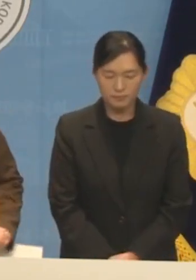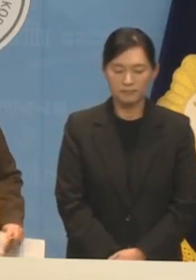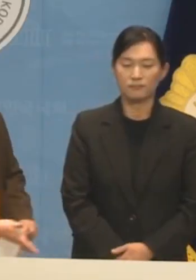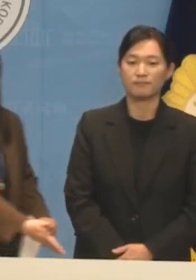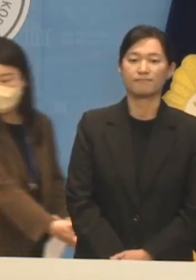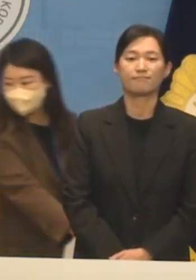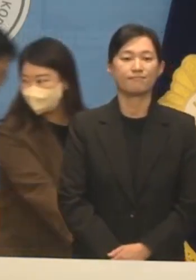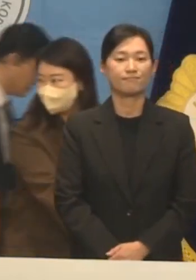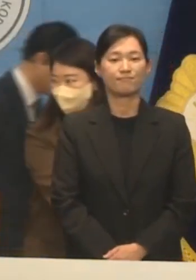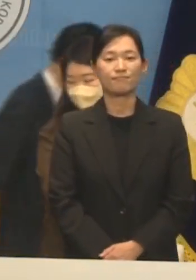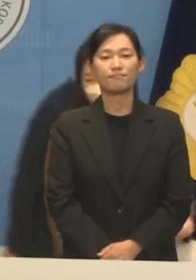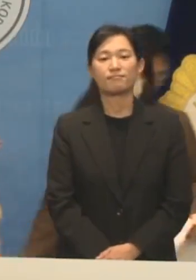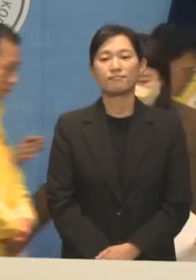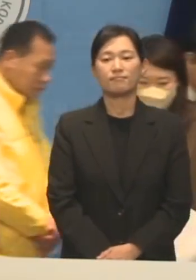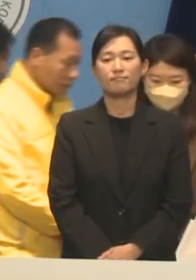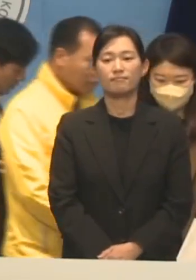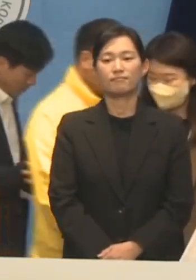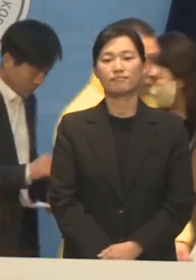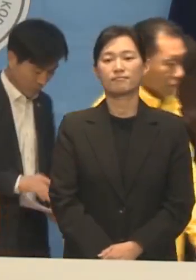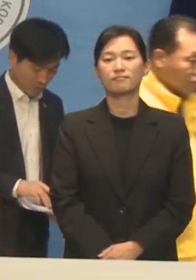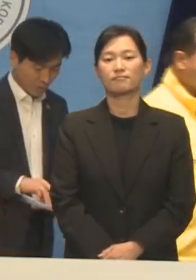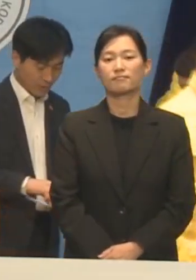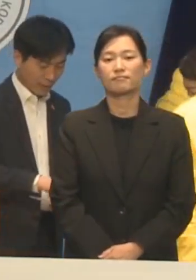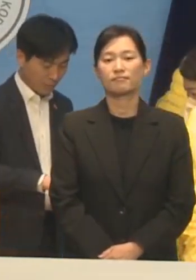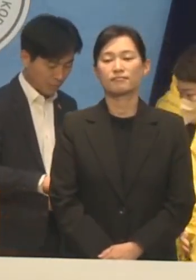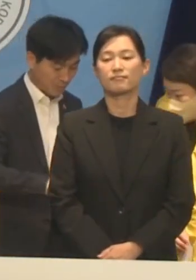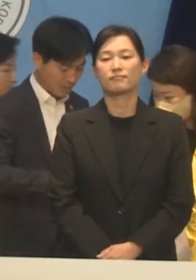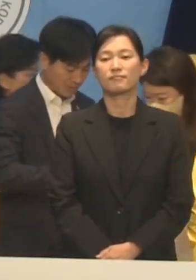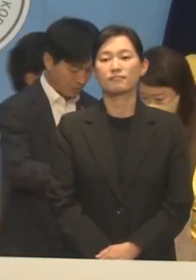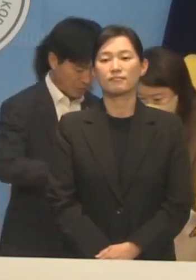오세요. 이쪽으로. 여기 자리가.